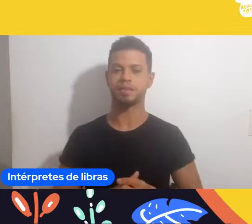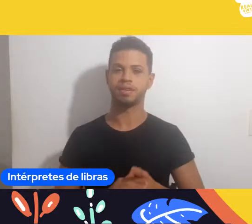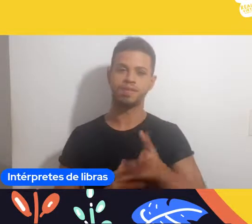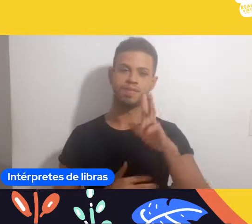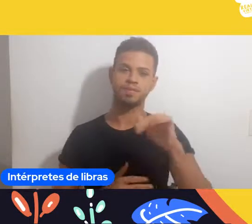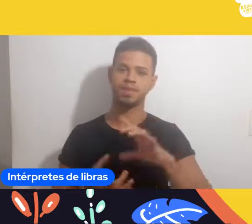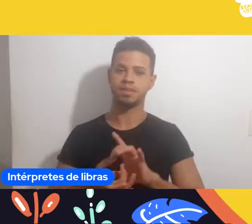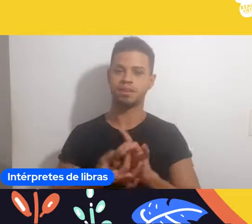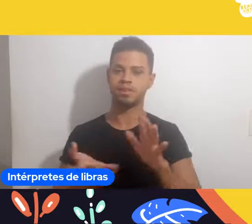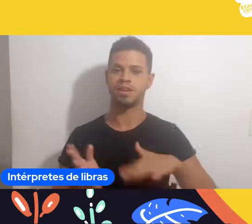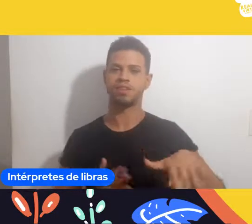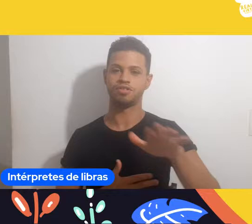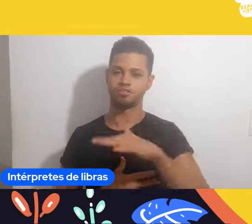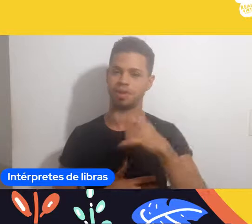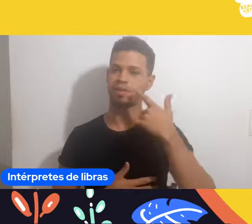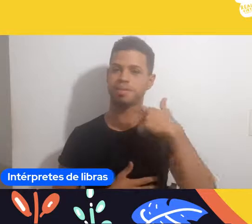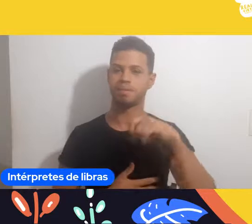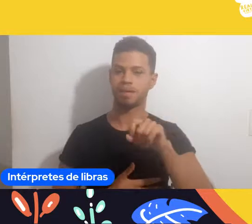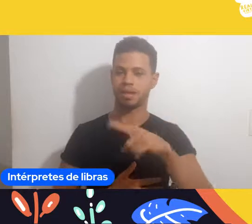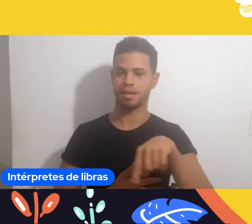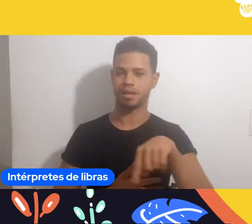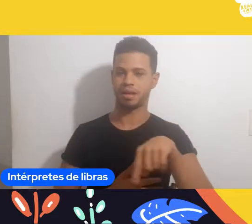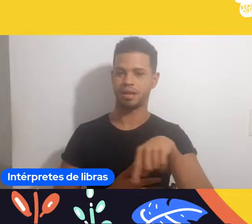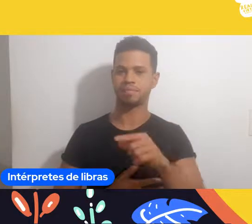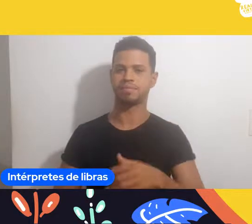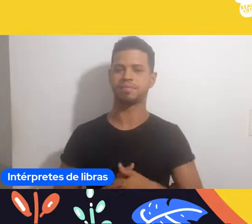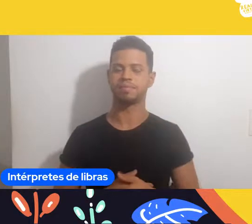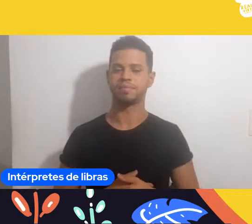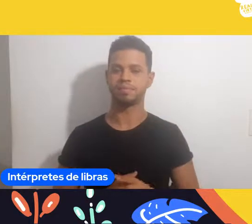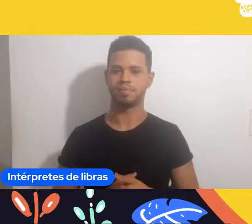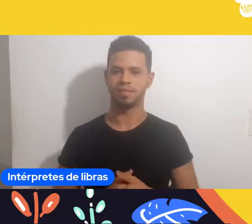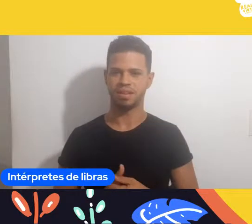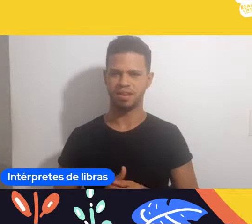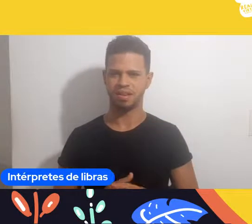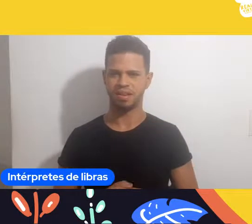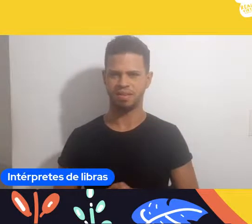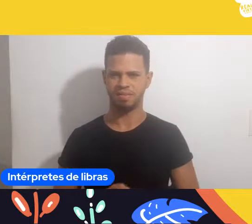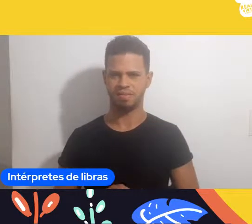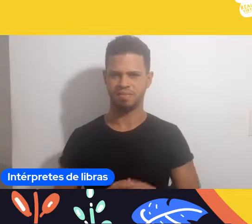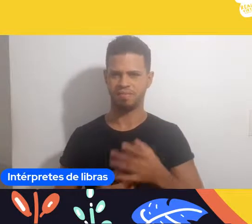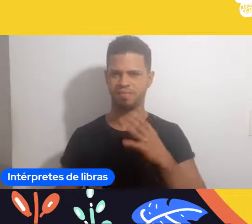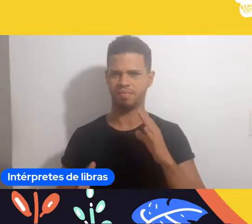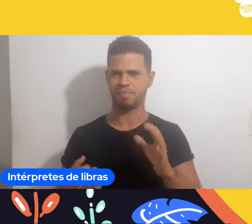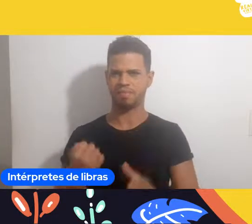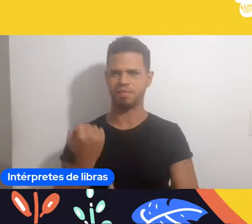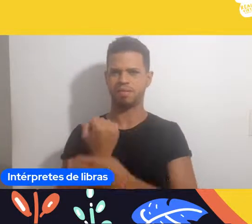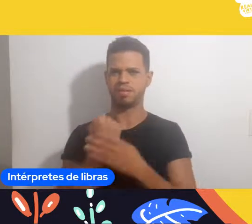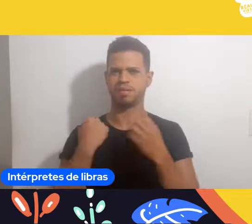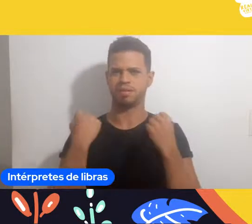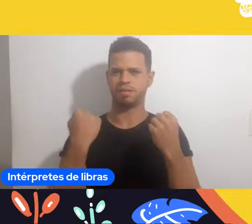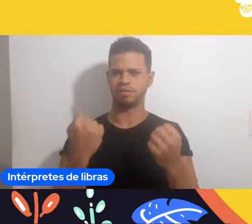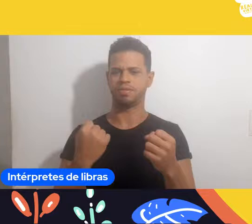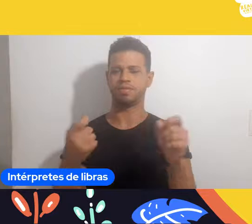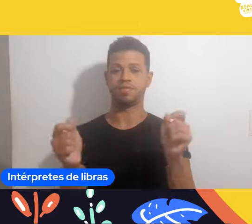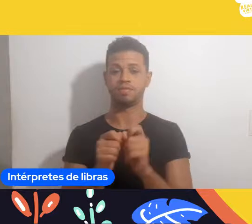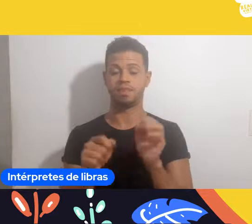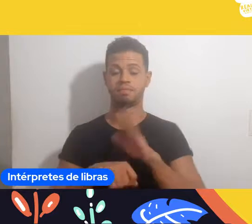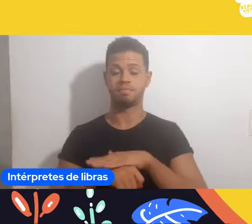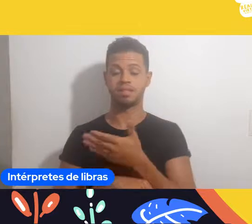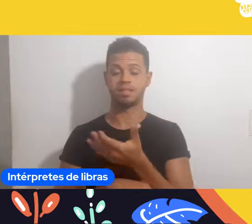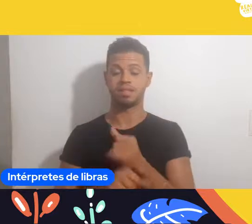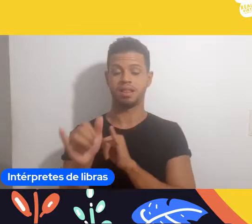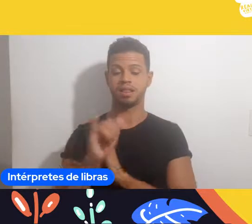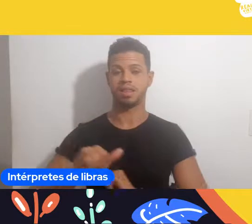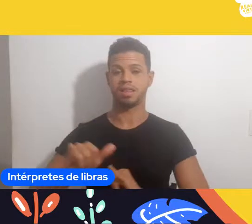E virou essa grande força. Nós fizemos mais de 6 lançamentos de